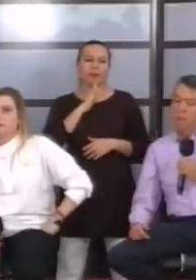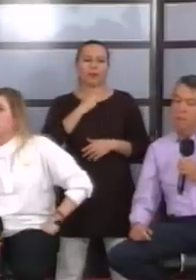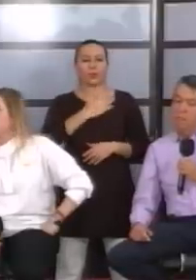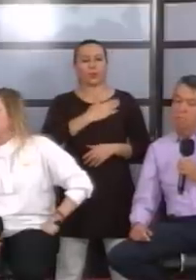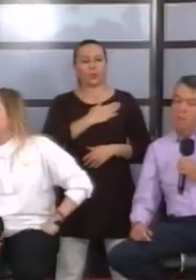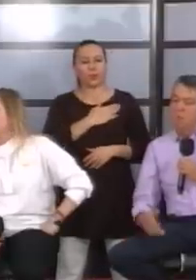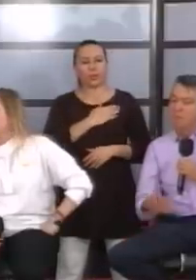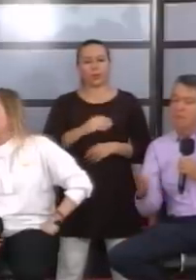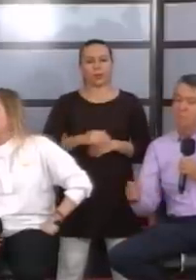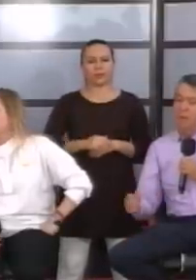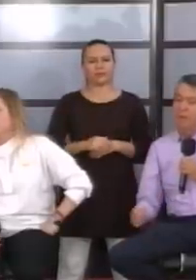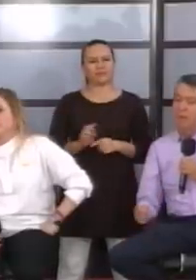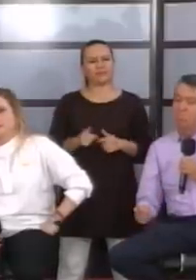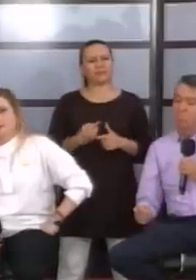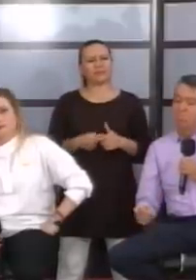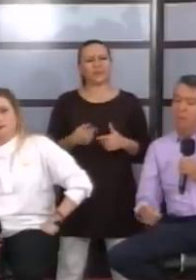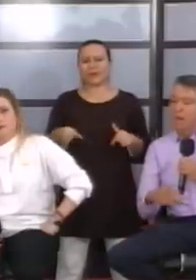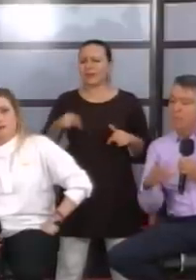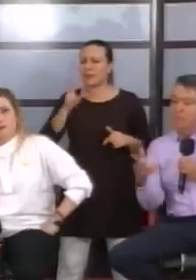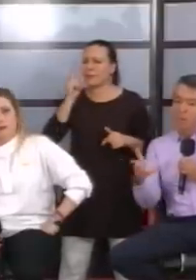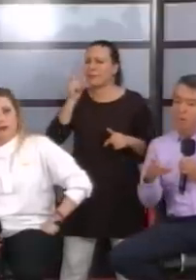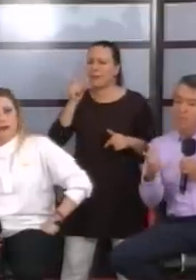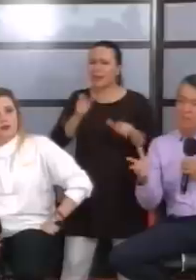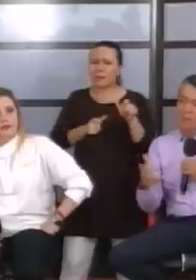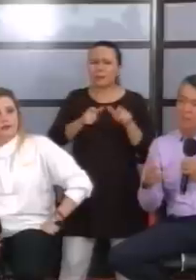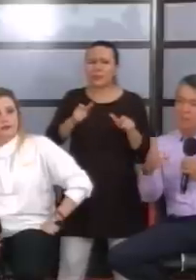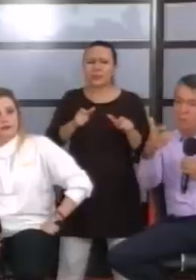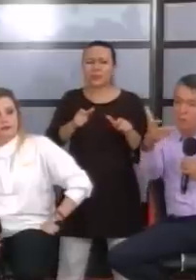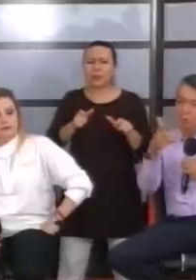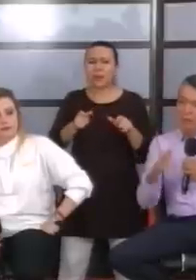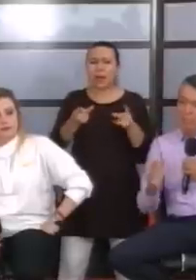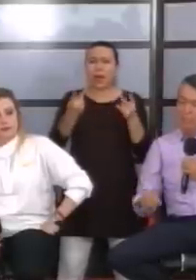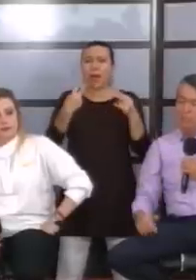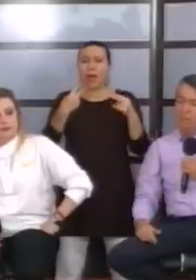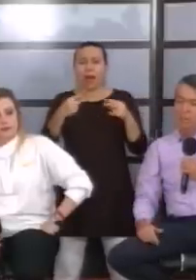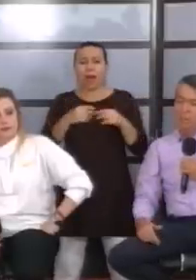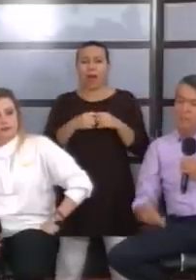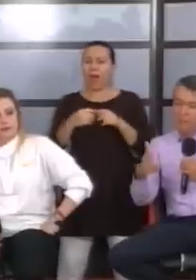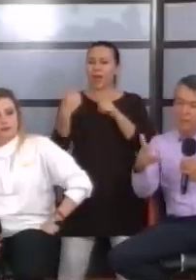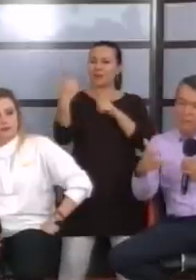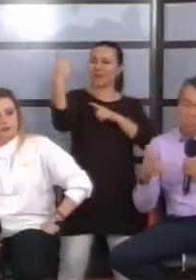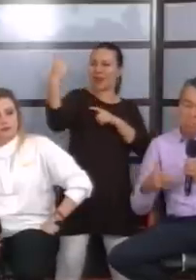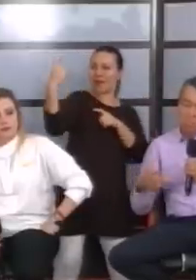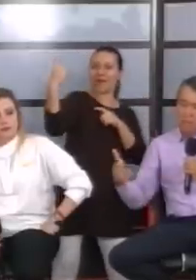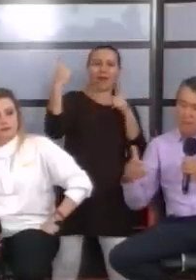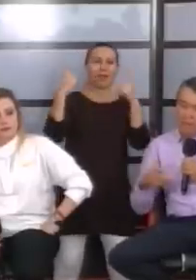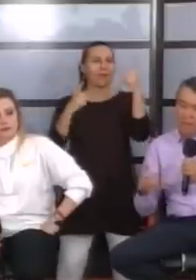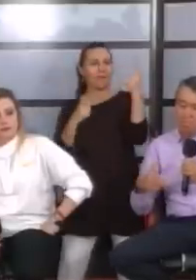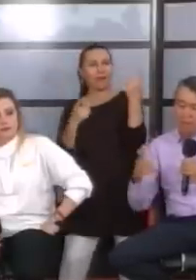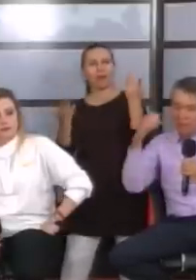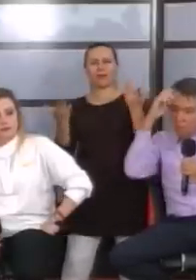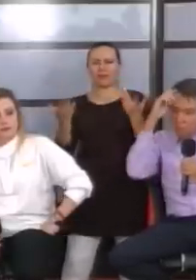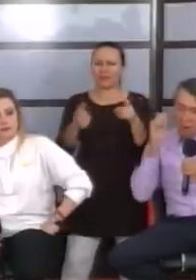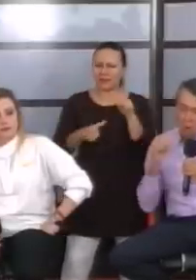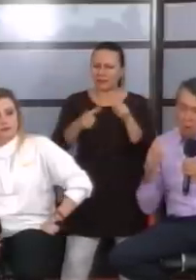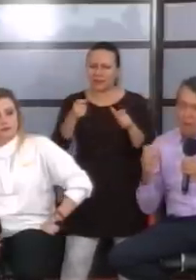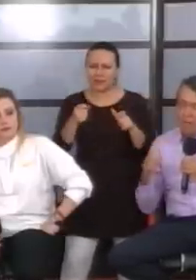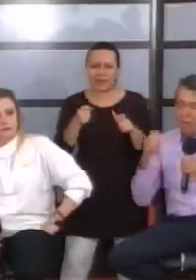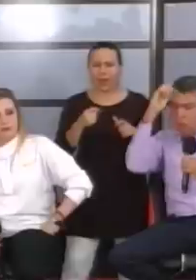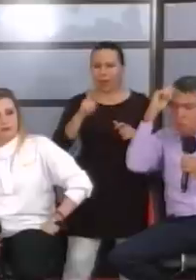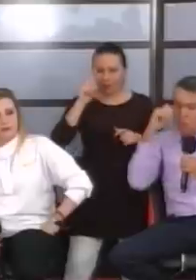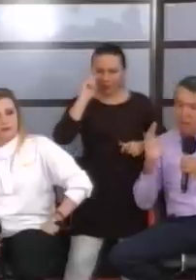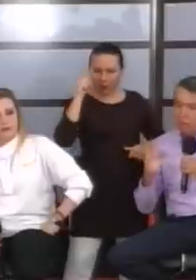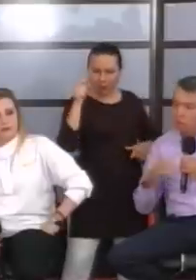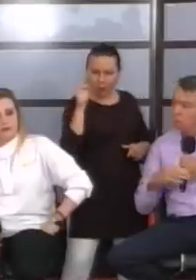de Uribe. Entonces aquí en Pereira la gente se dejó descrestar de eso, de los selfies, de salir con una gorra,